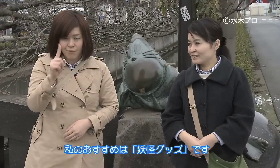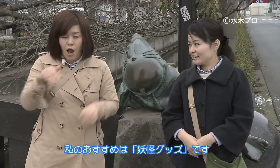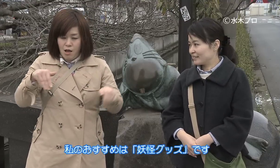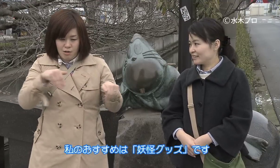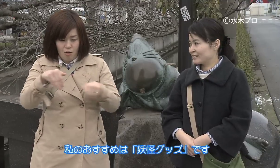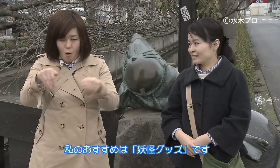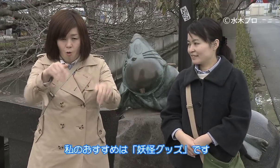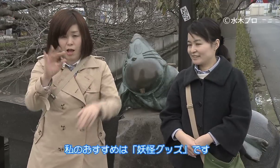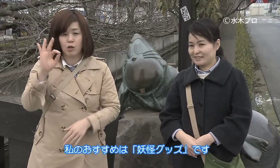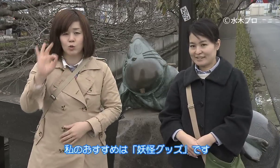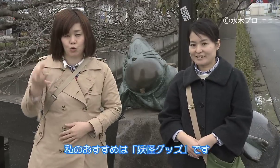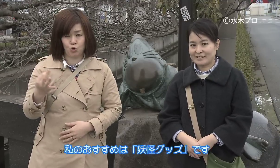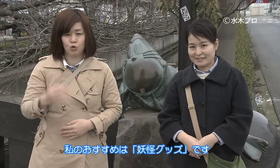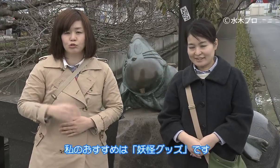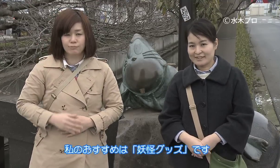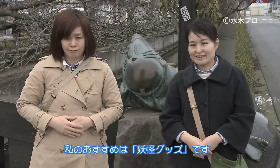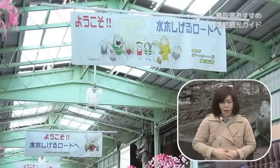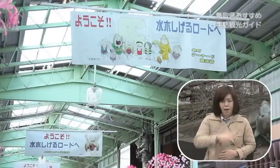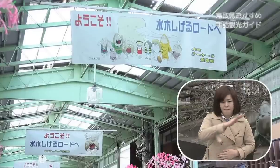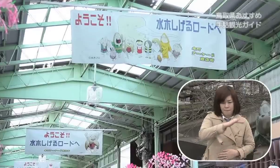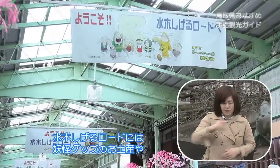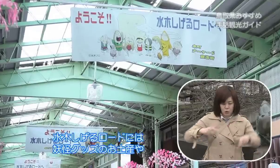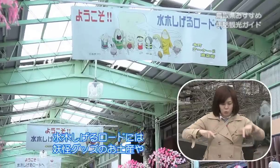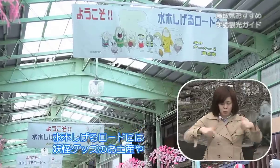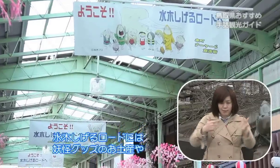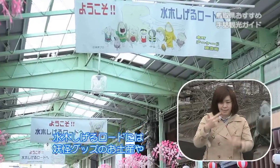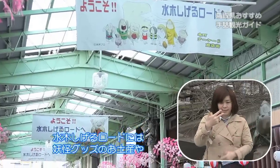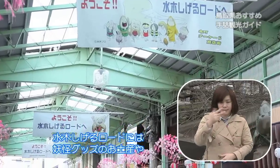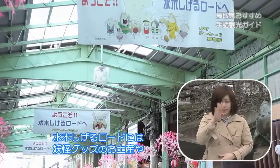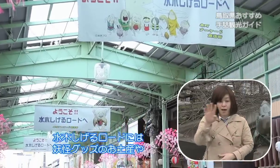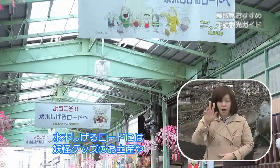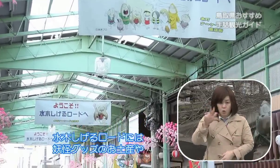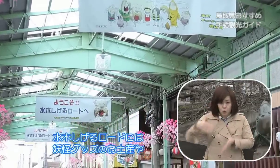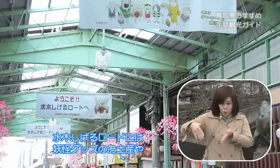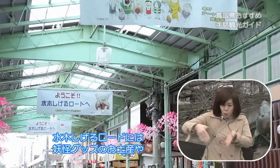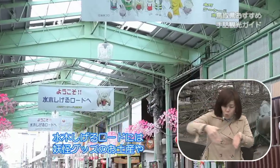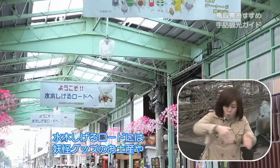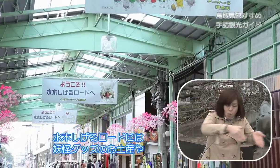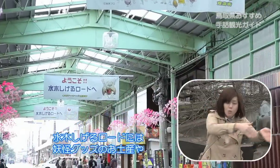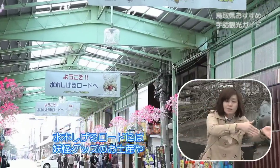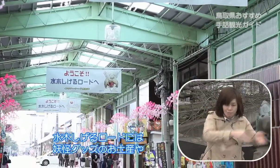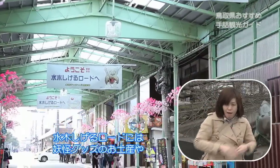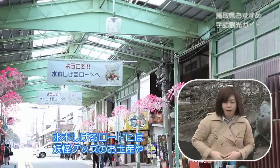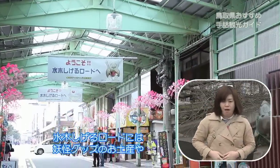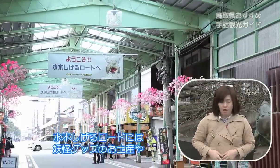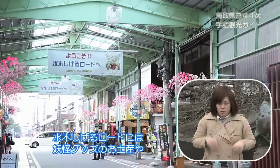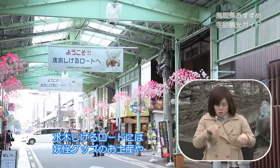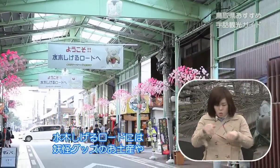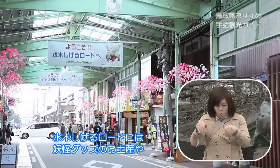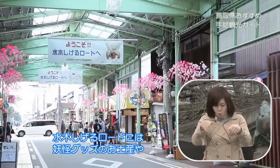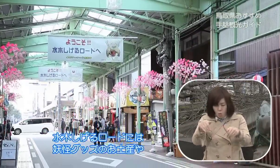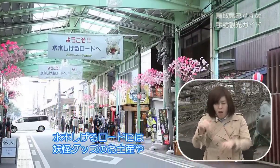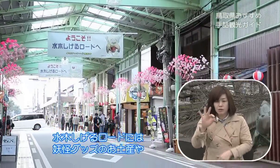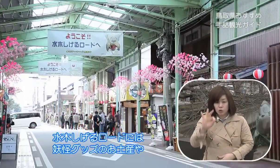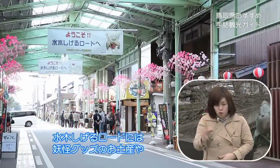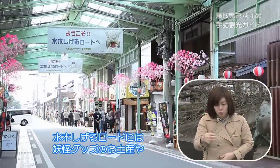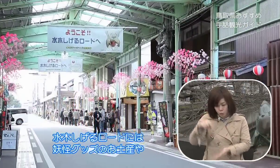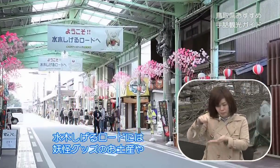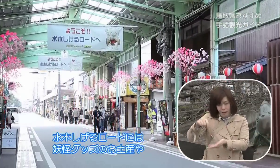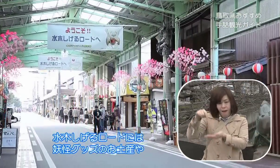は妖怪グッズです水希シゲルロードには妖怪グッズのお